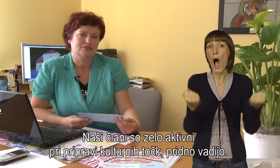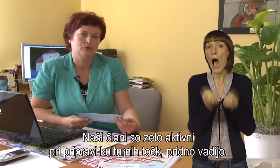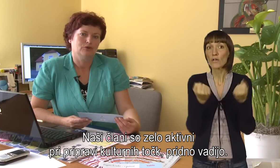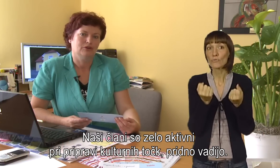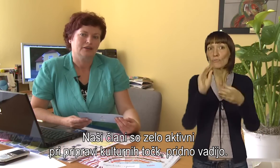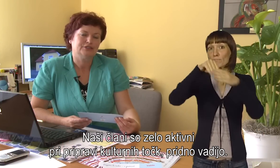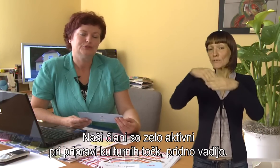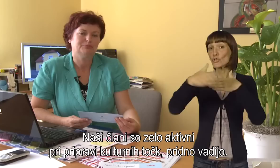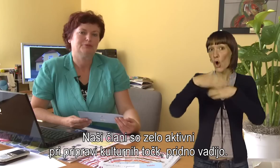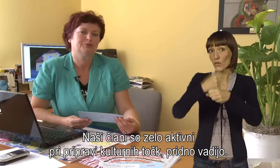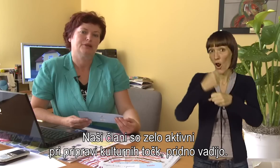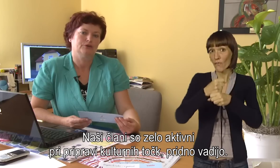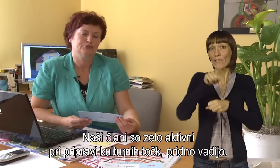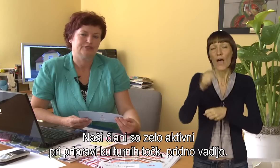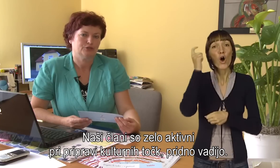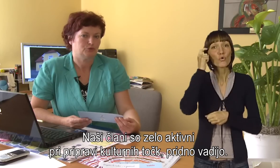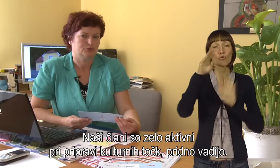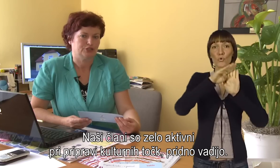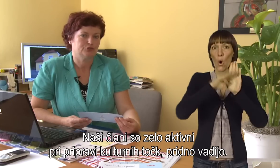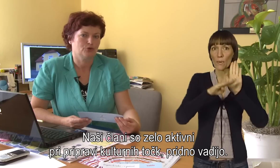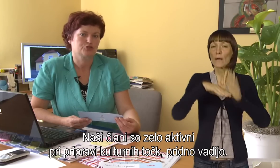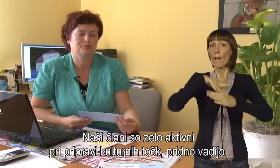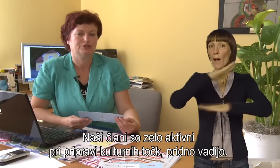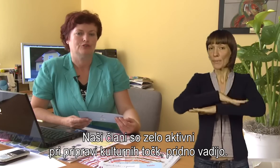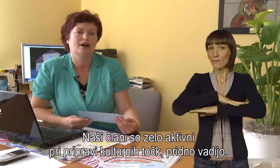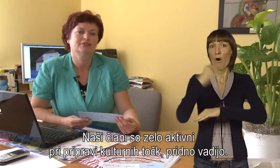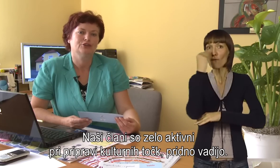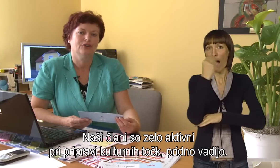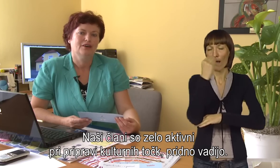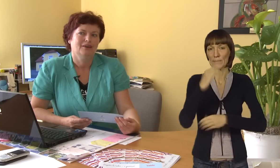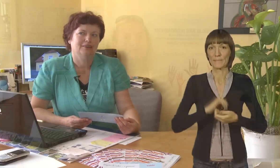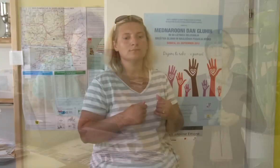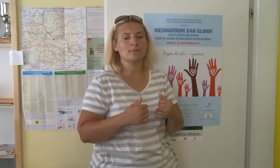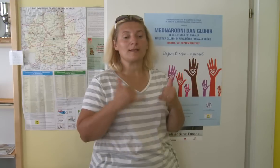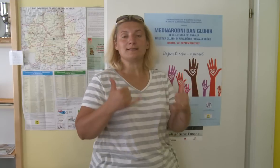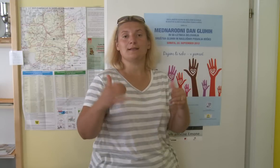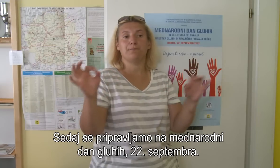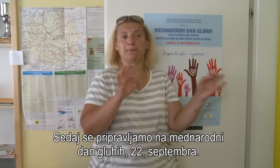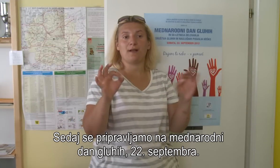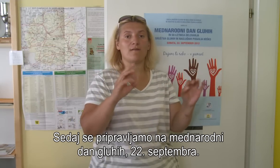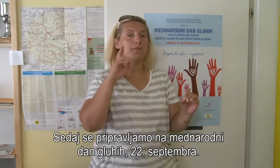so zelo aktivni pri pripravljanju teh kulturnih točk, pridno vadijo.